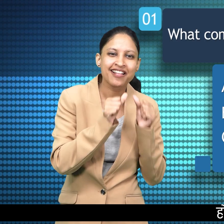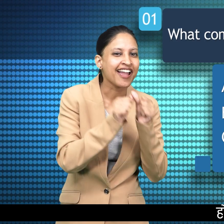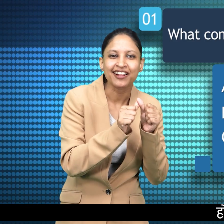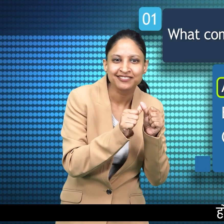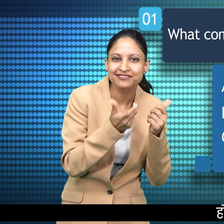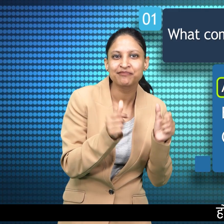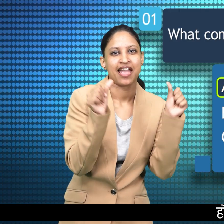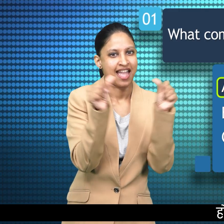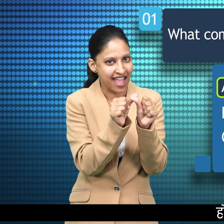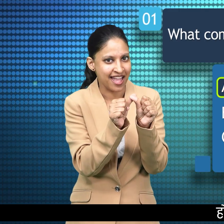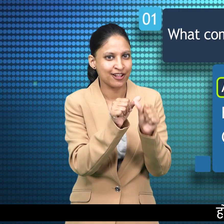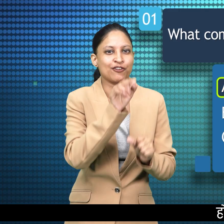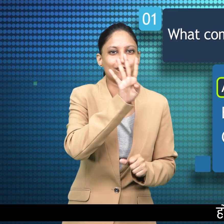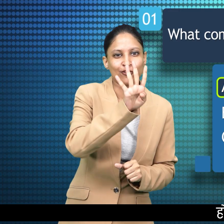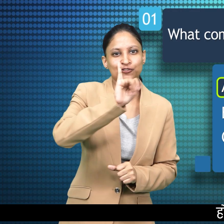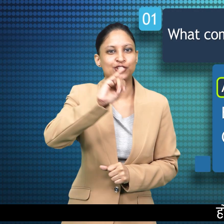हो, 460.